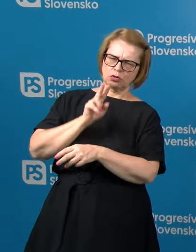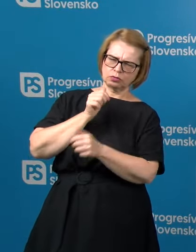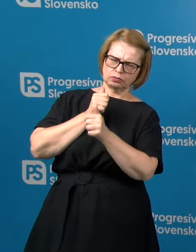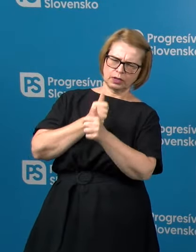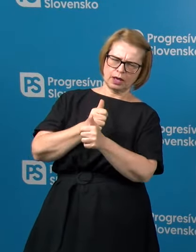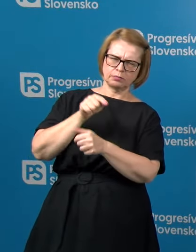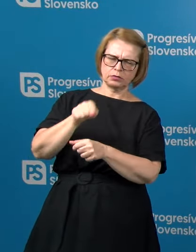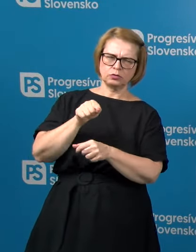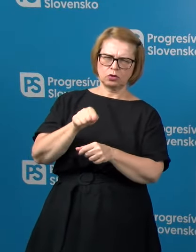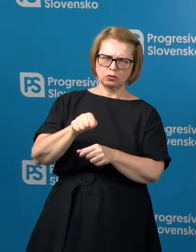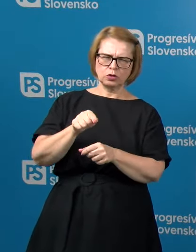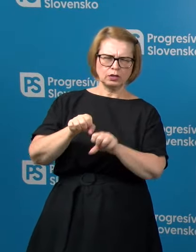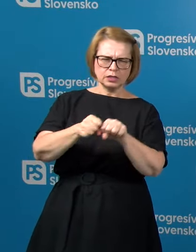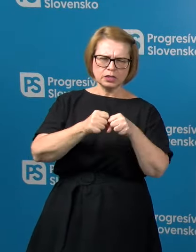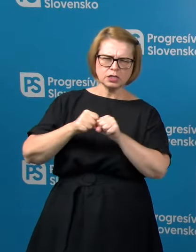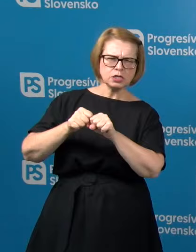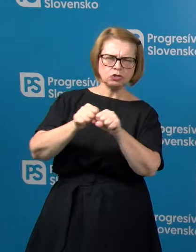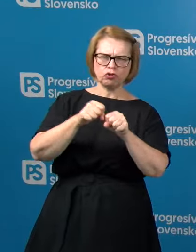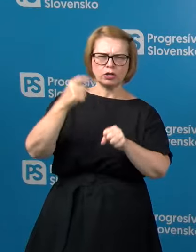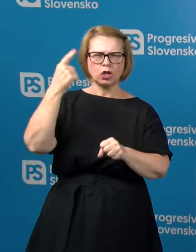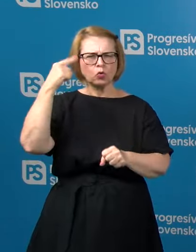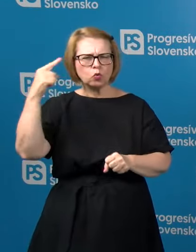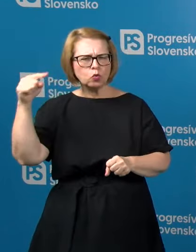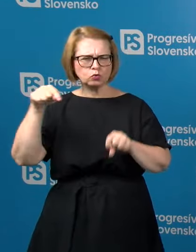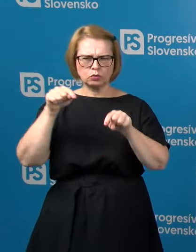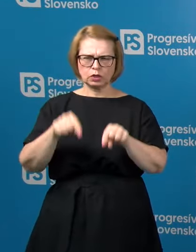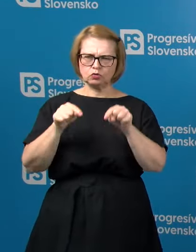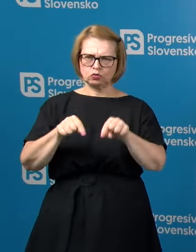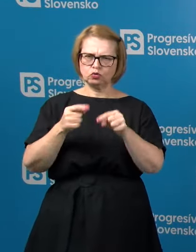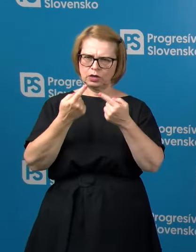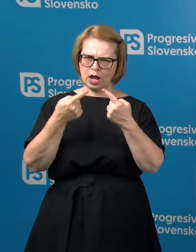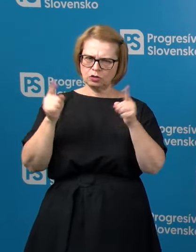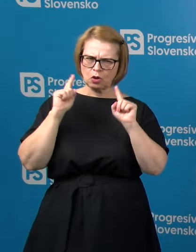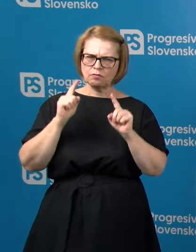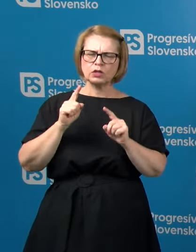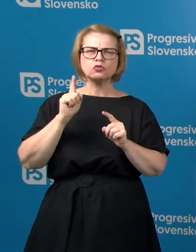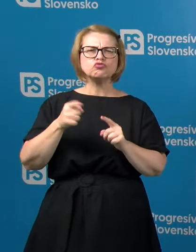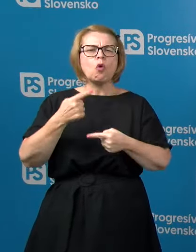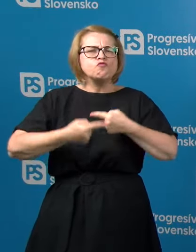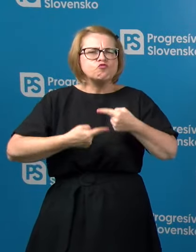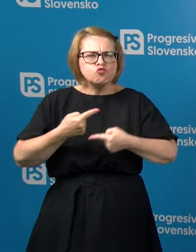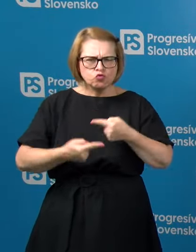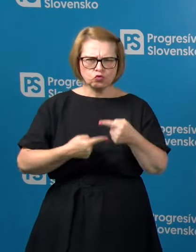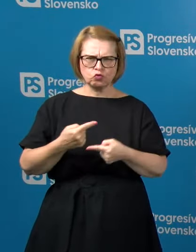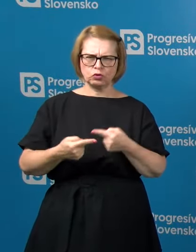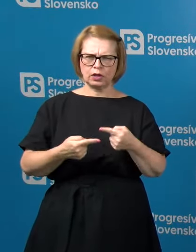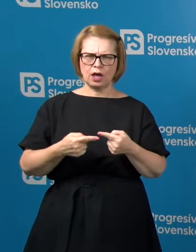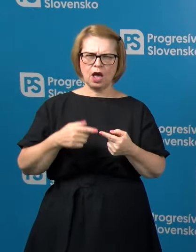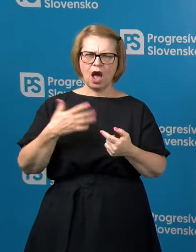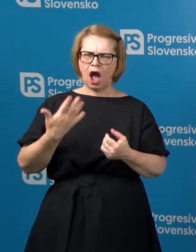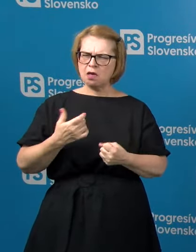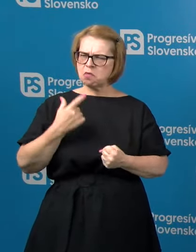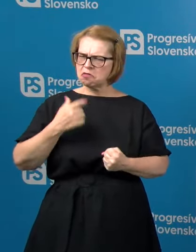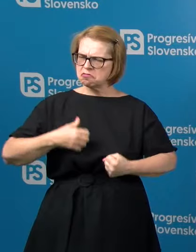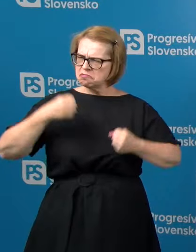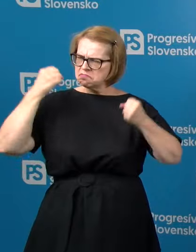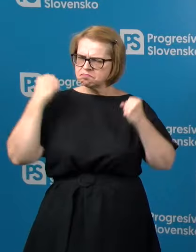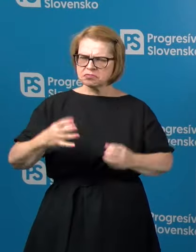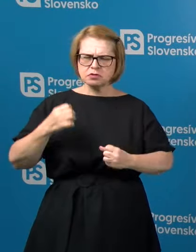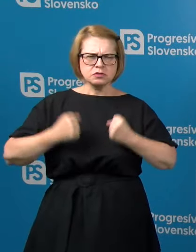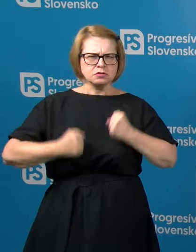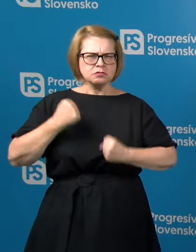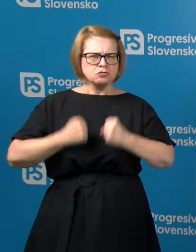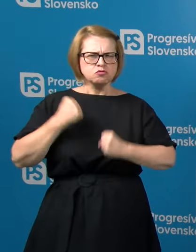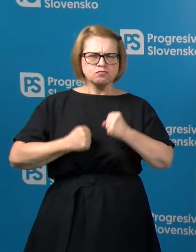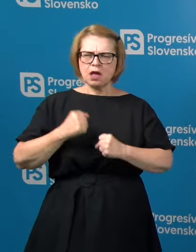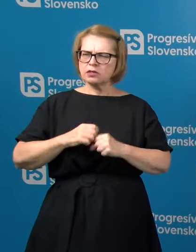sa rozklad a ničenie všetkého, čo v kultúre funguje, či zúrivého dúpania po všetkom kvalitnom